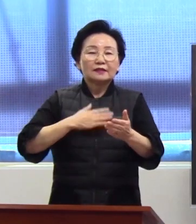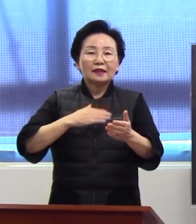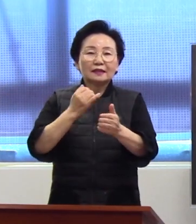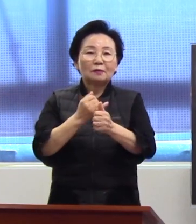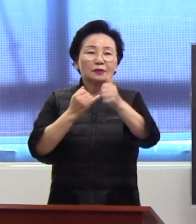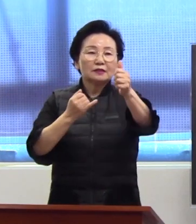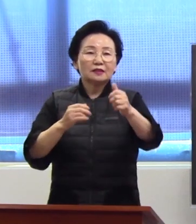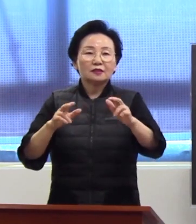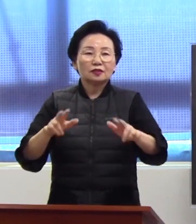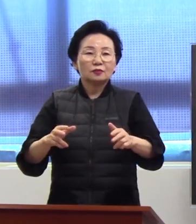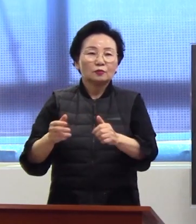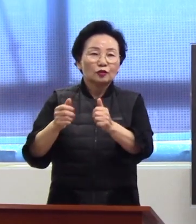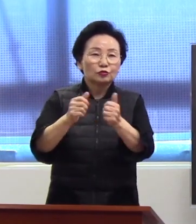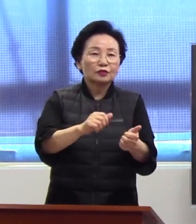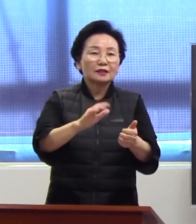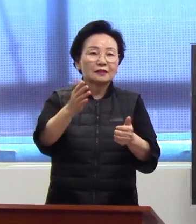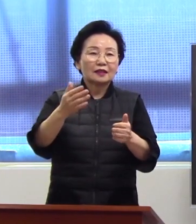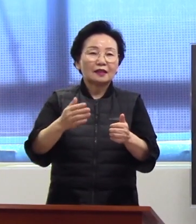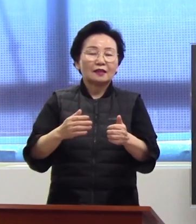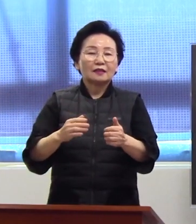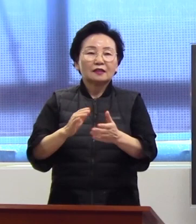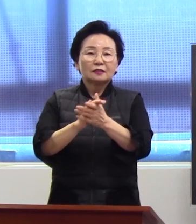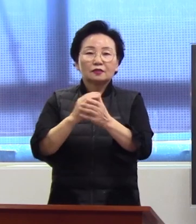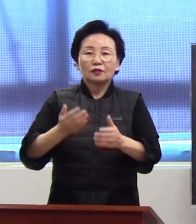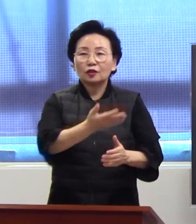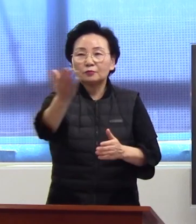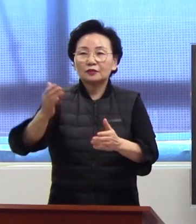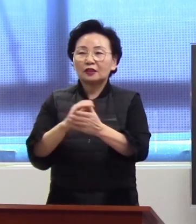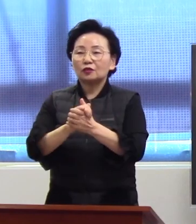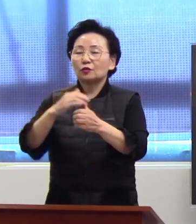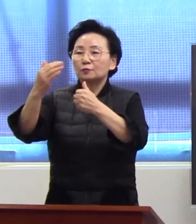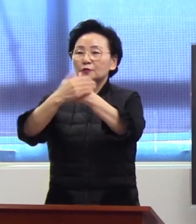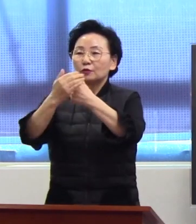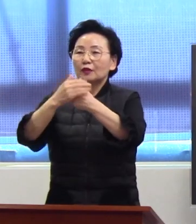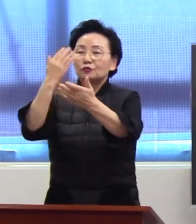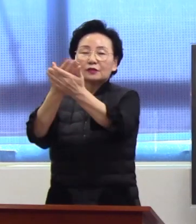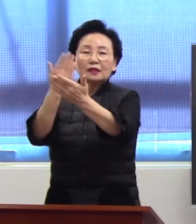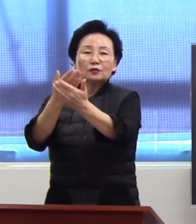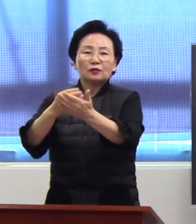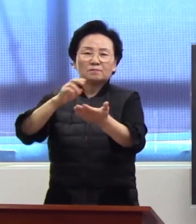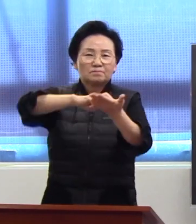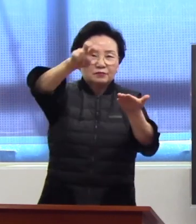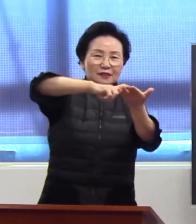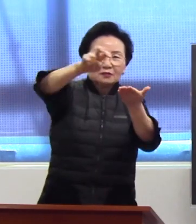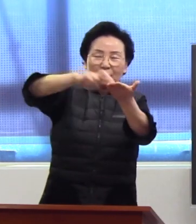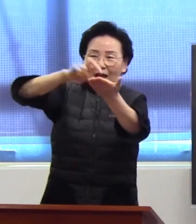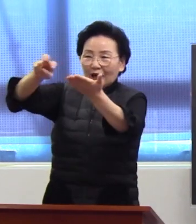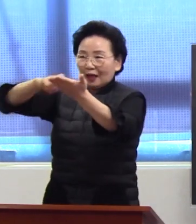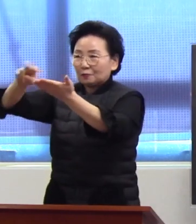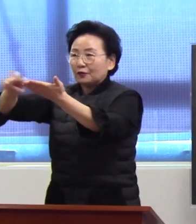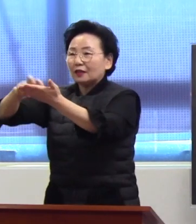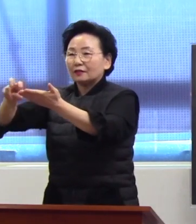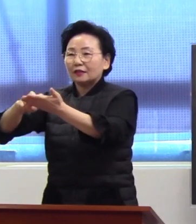내 남편이 지금 죽게 됐다. 여러분 기도 도와주세요 하고 문자를 막 보낸